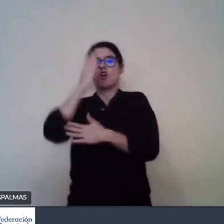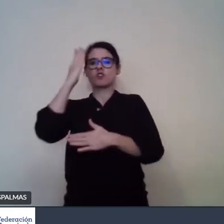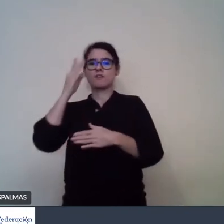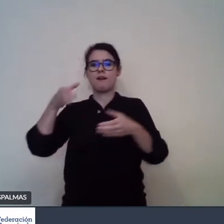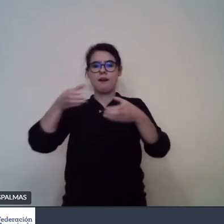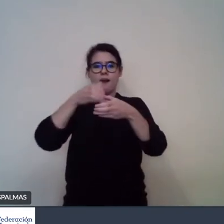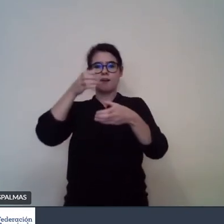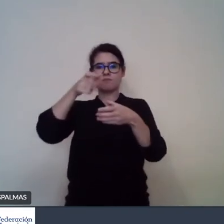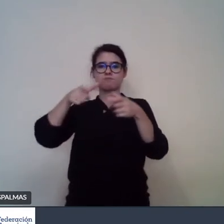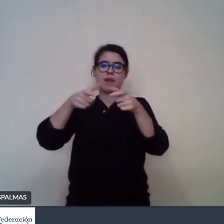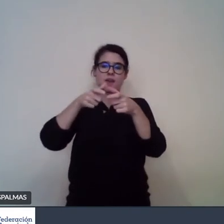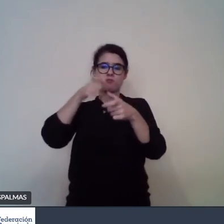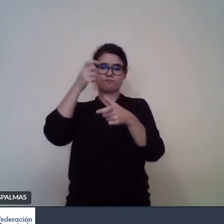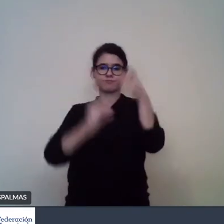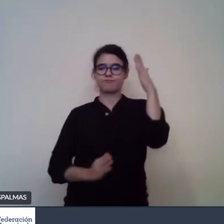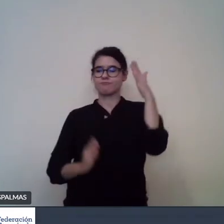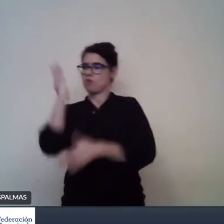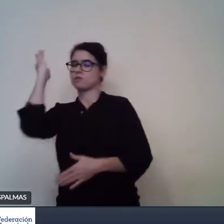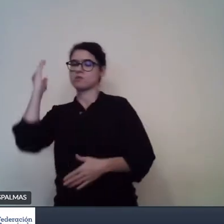Bayern Múnich.